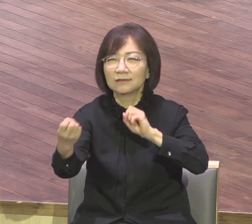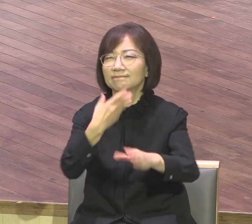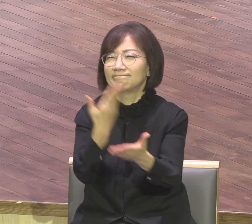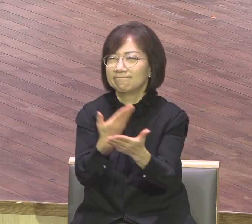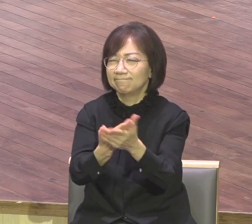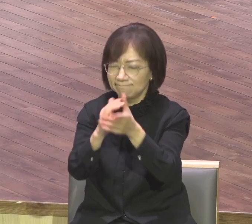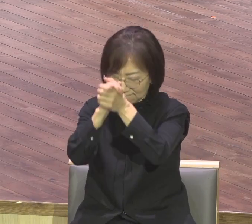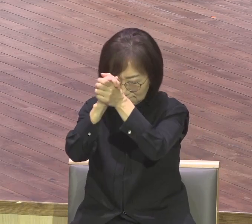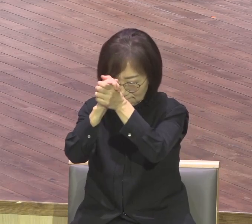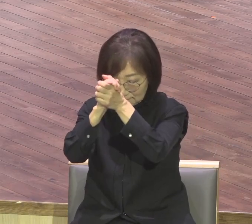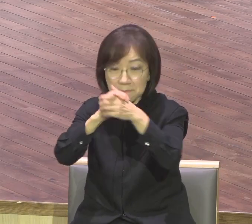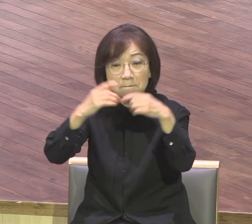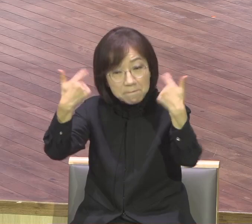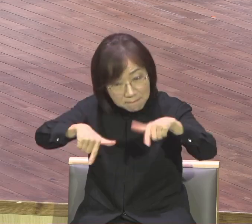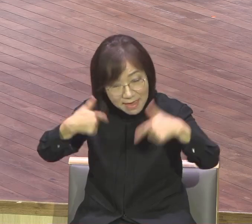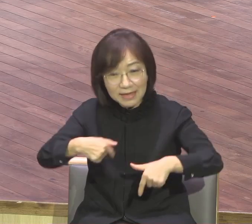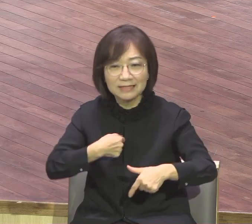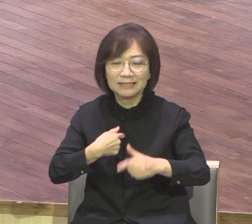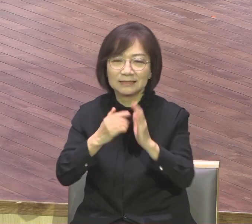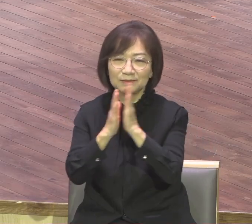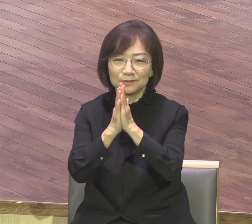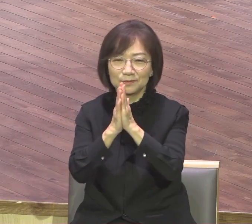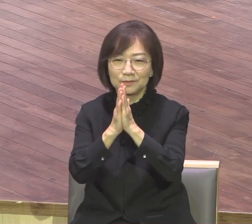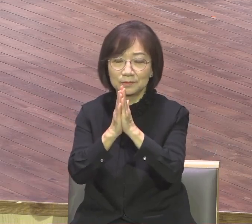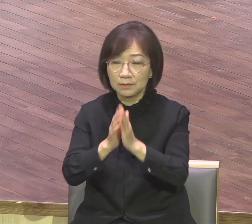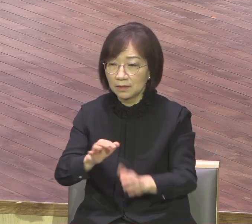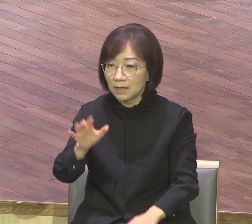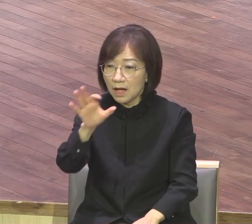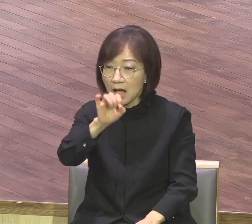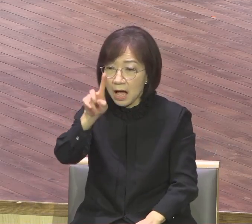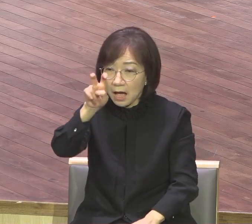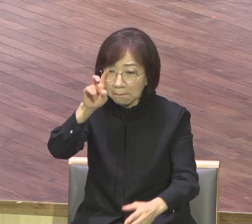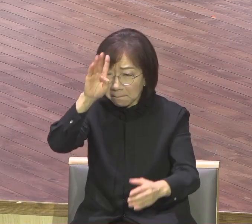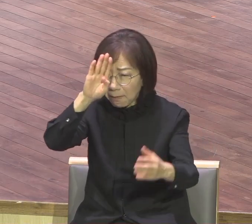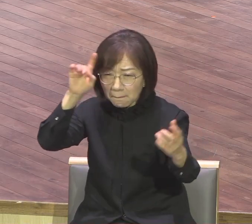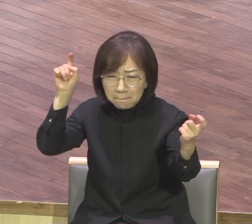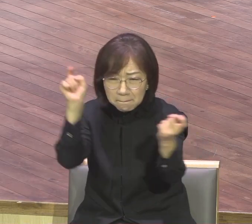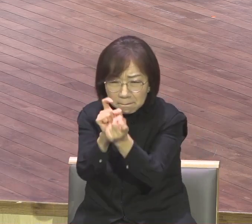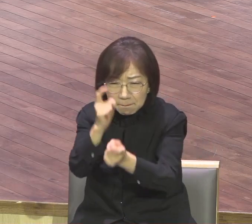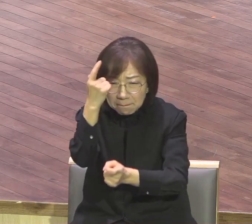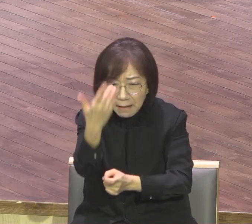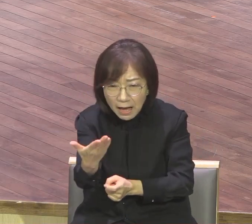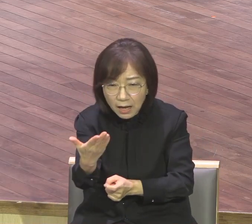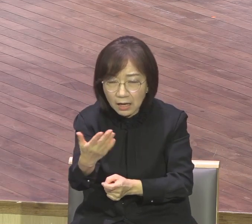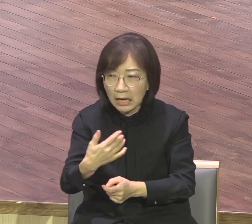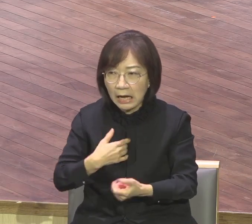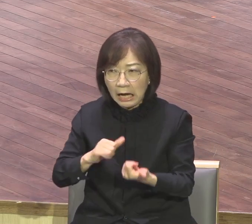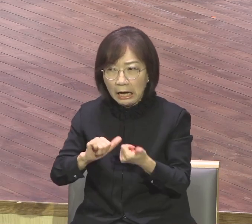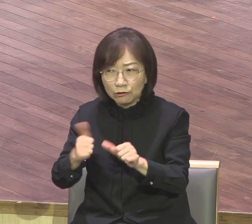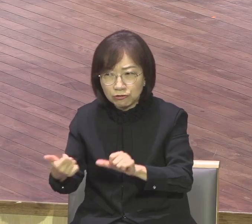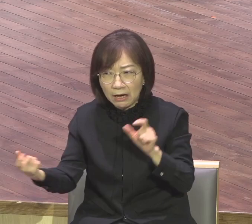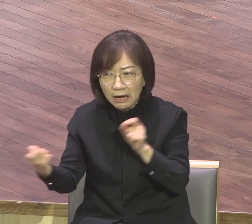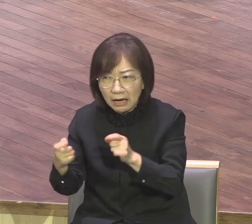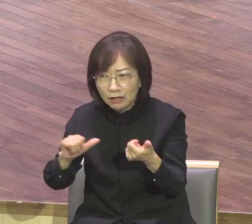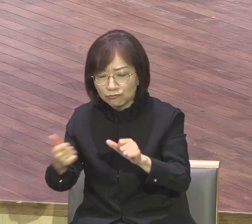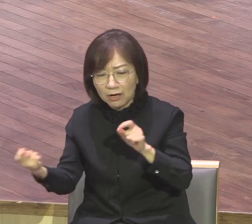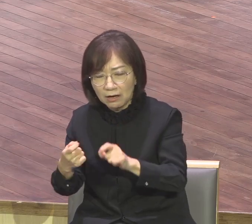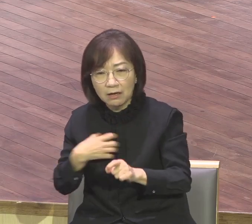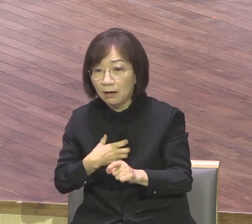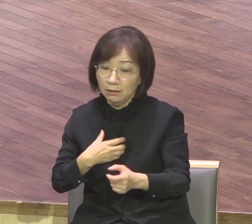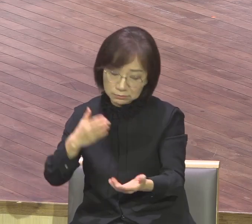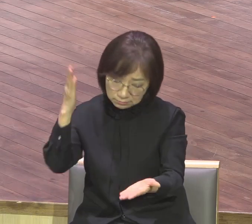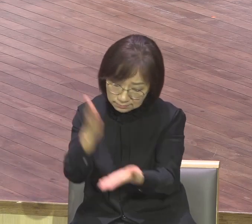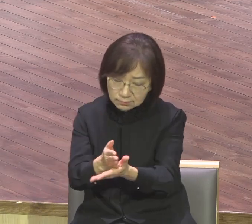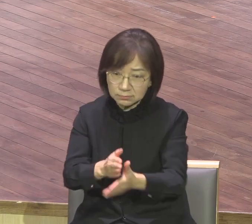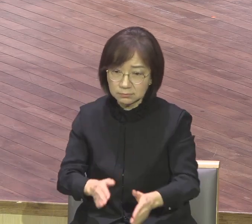puedan dejar arte de obra en su vida a través de la palabra. 암이 걸렸습니까? Ustedes tienen cáncer. 죽을 준비하는 것이 아니에요. No es esperar para morir. 이걸